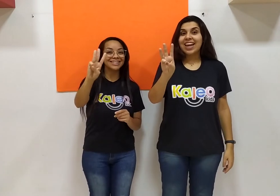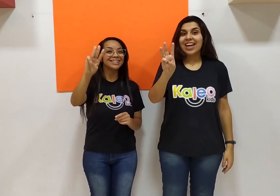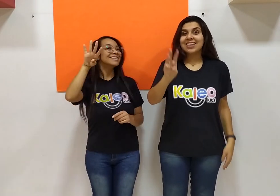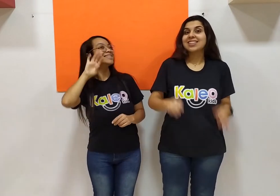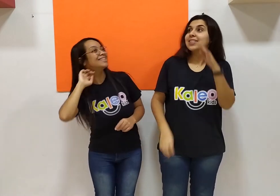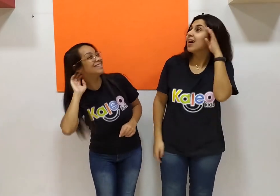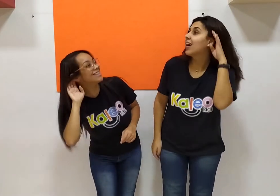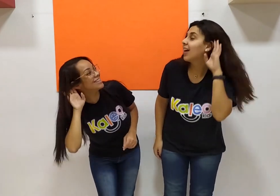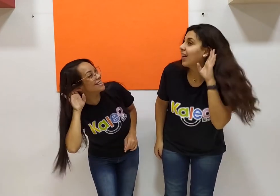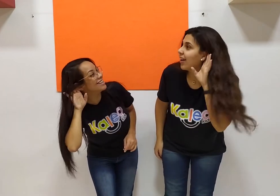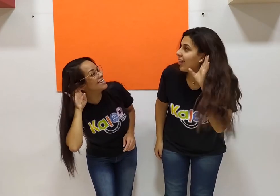1, 2, 3.